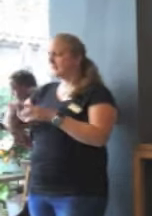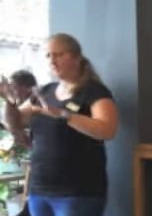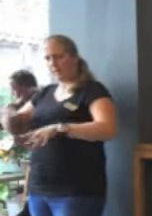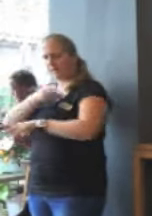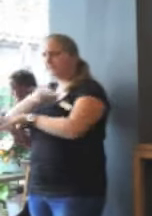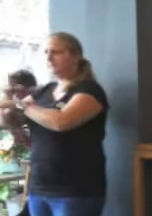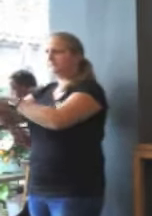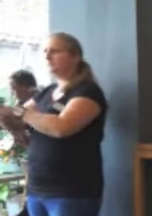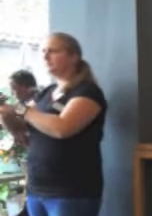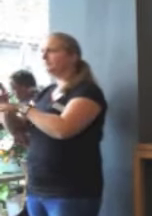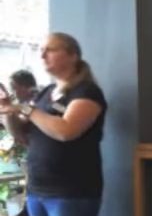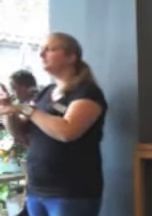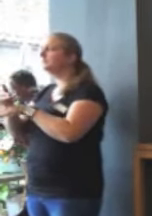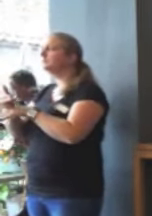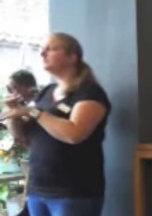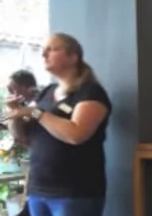år